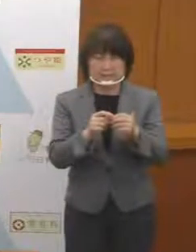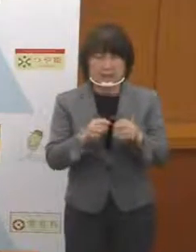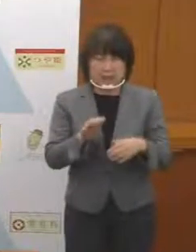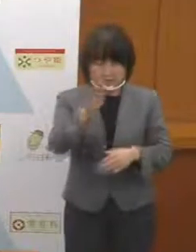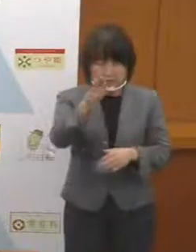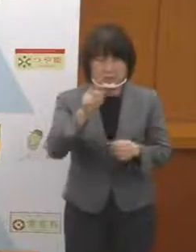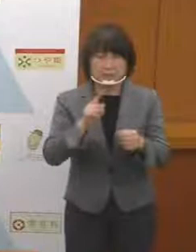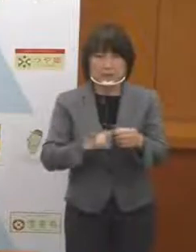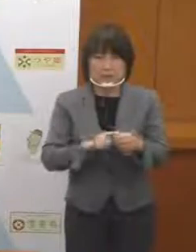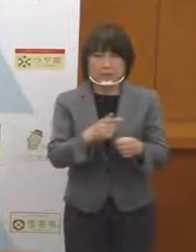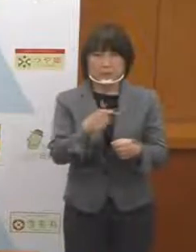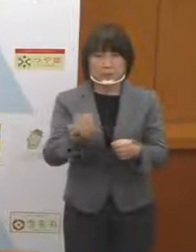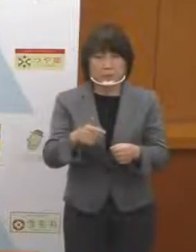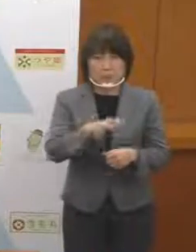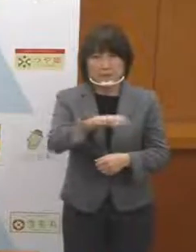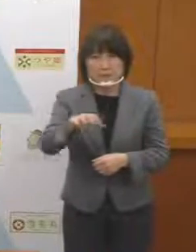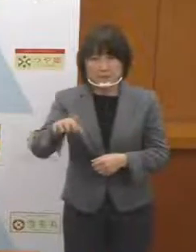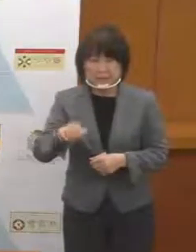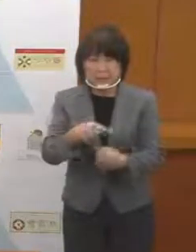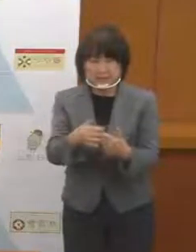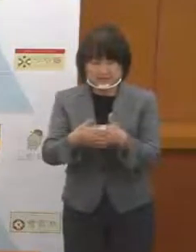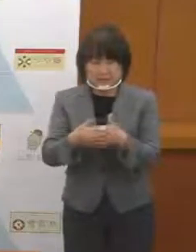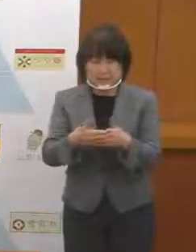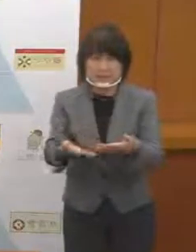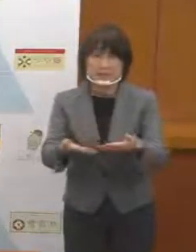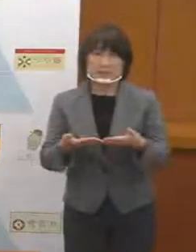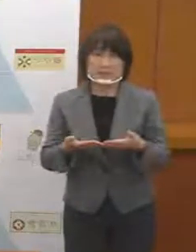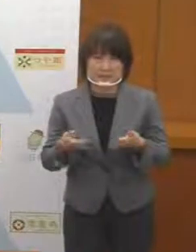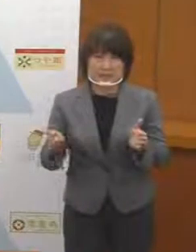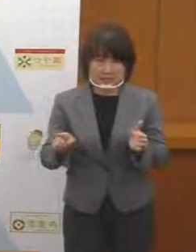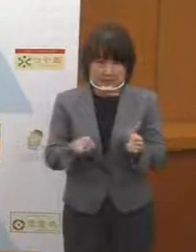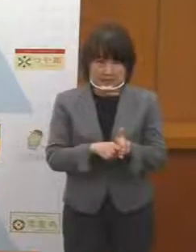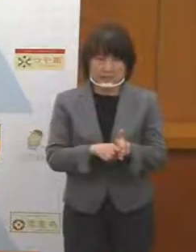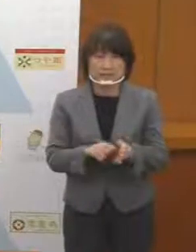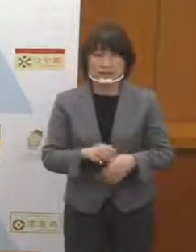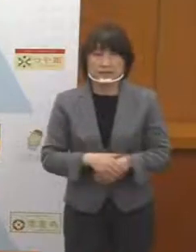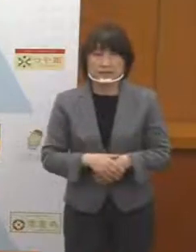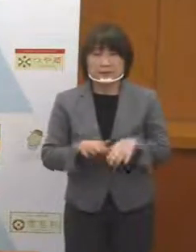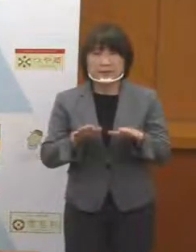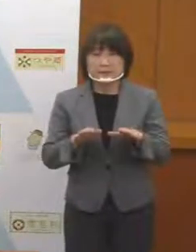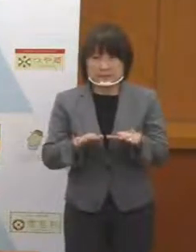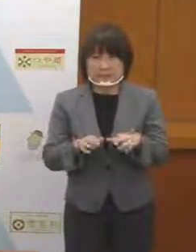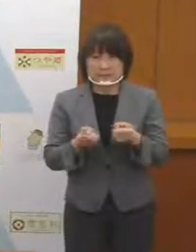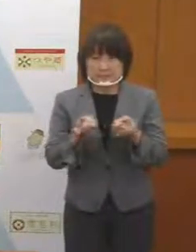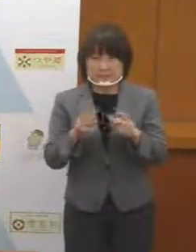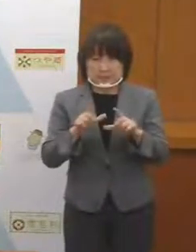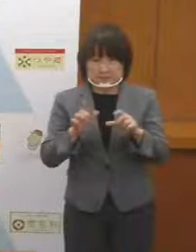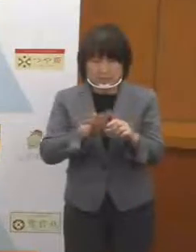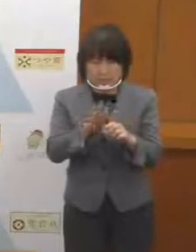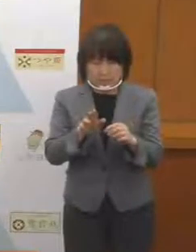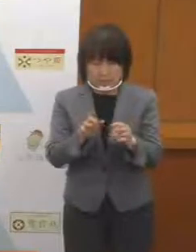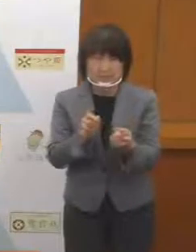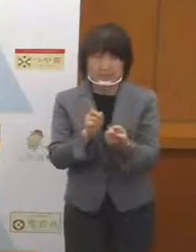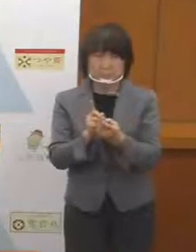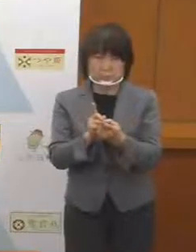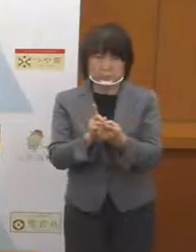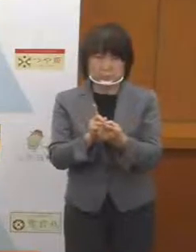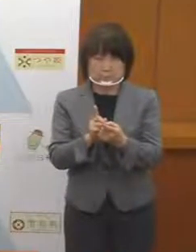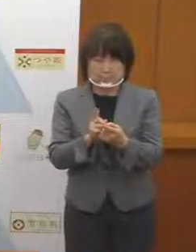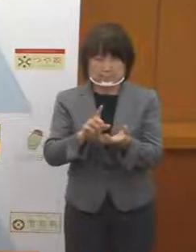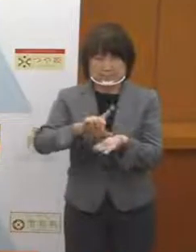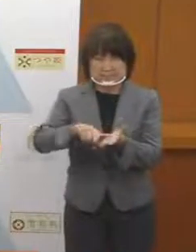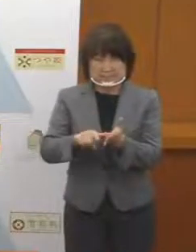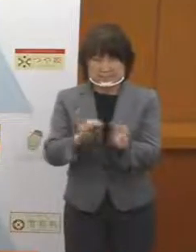ために様々な場面でお力添えをいただいてきております現在新型頃の対策や地域経済の